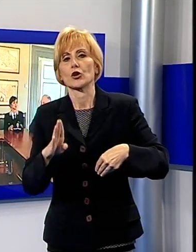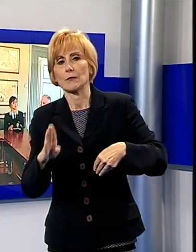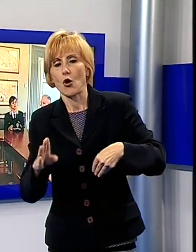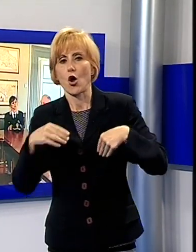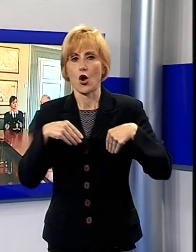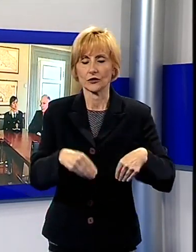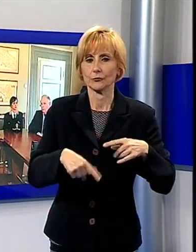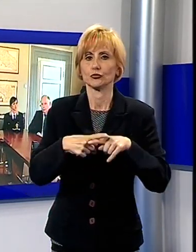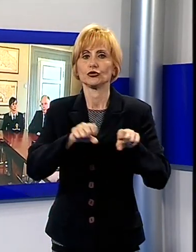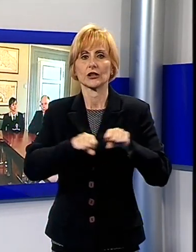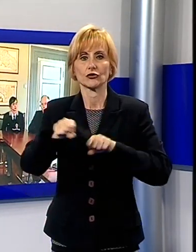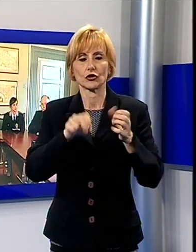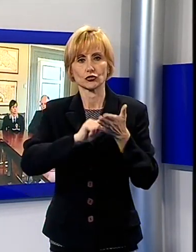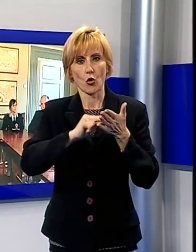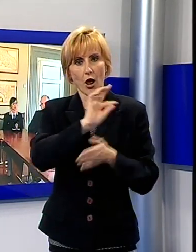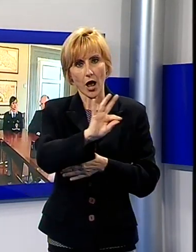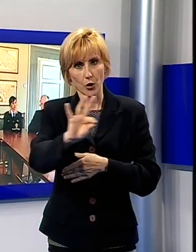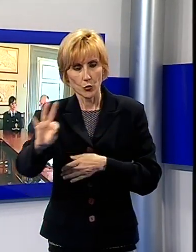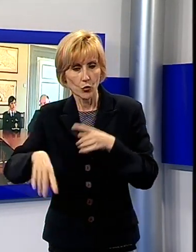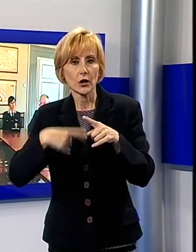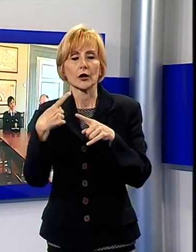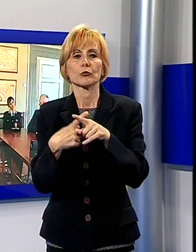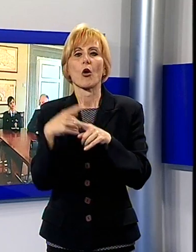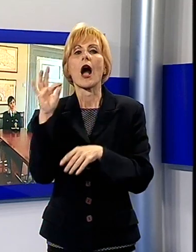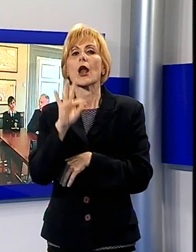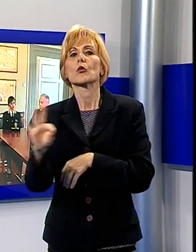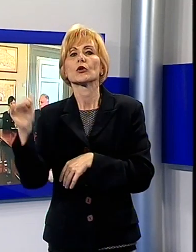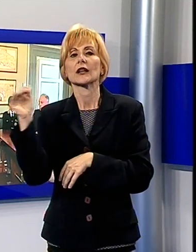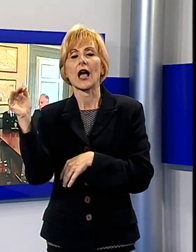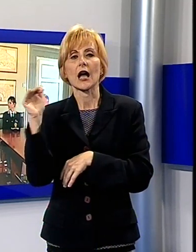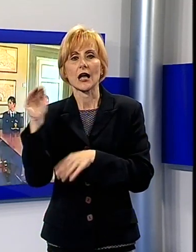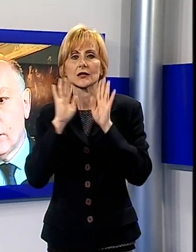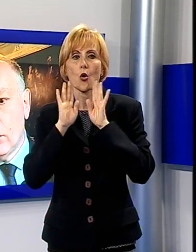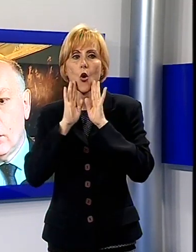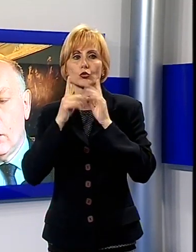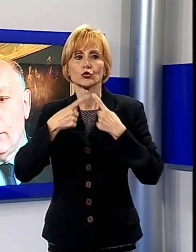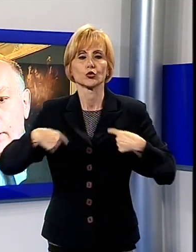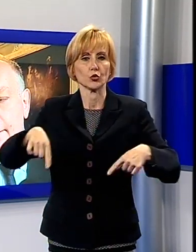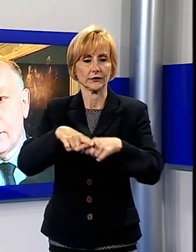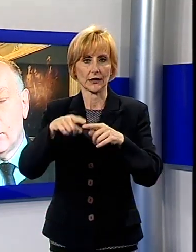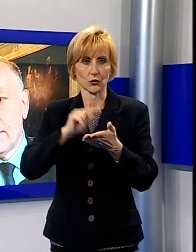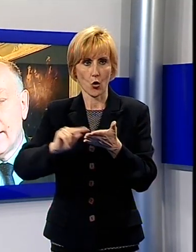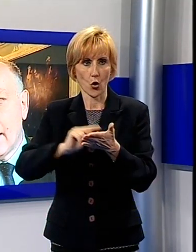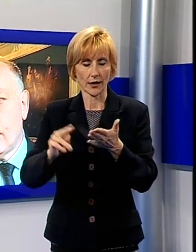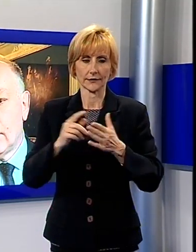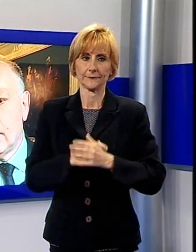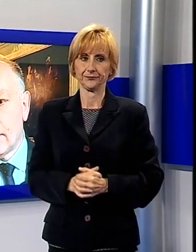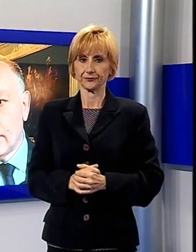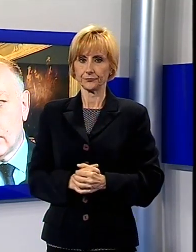dirigenti scolastici e dei ragazzi della Consulta Scolastica. È un progetto che è stato messo in campo dal Dipartimento della